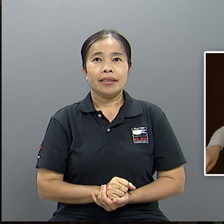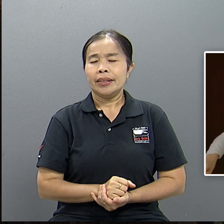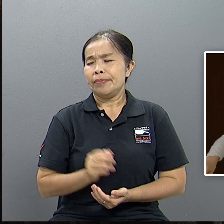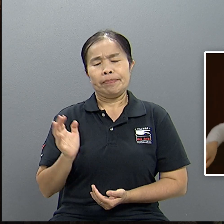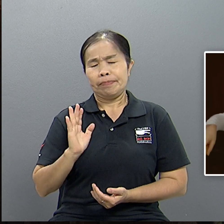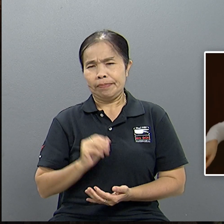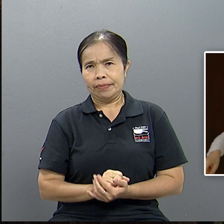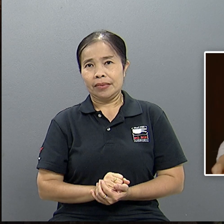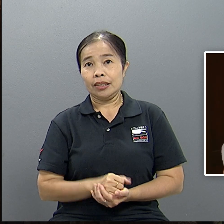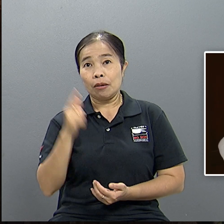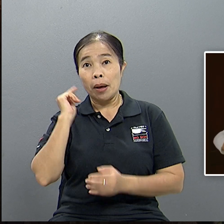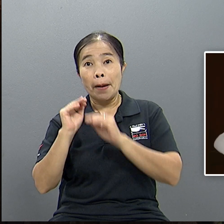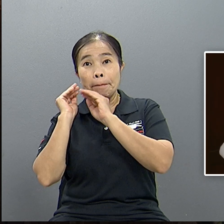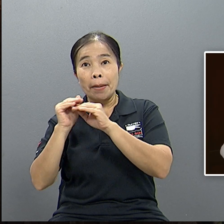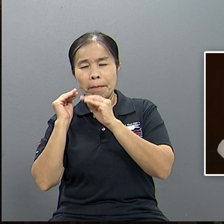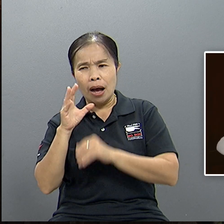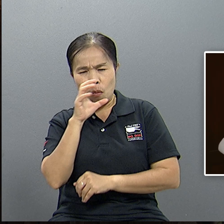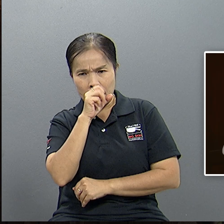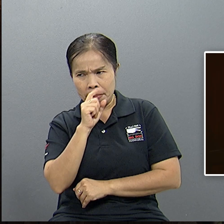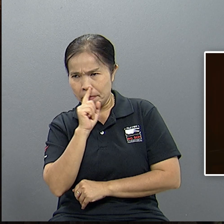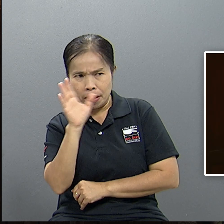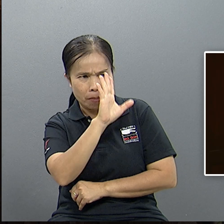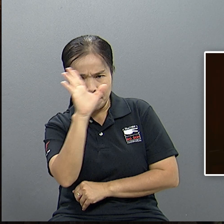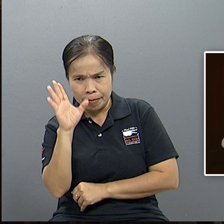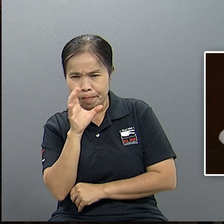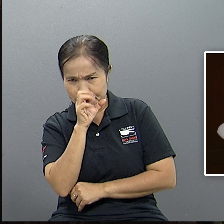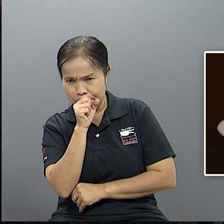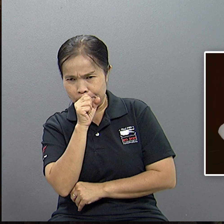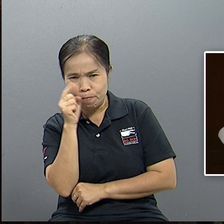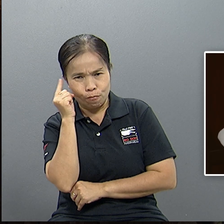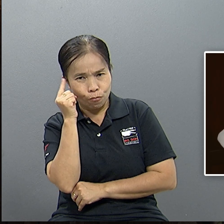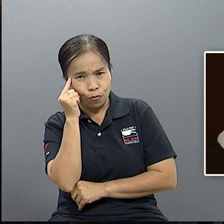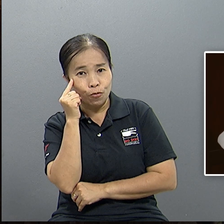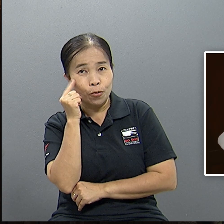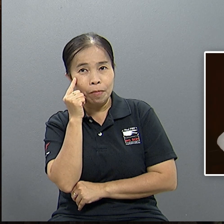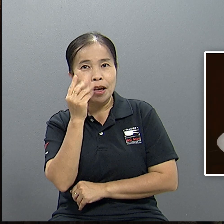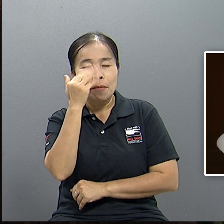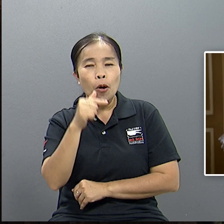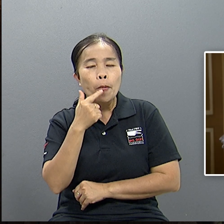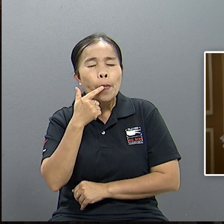่หัวกะทินี่แหละความลับที่จะทำให้ความอร่อยลึกซึ้งมากขึ้น